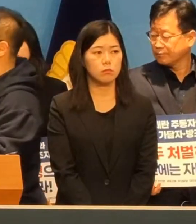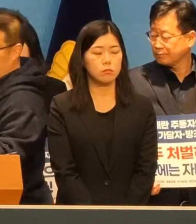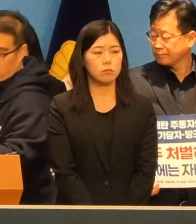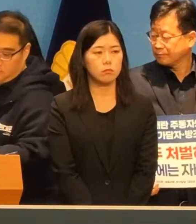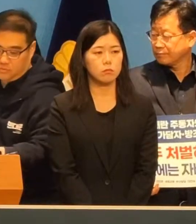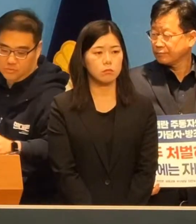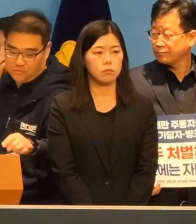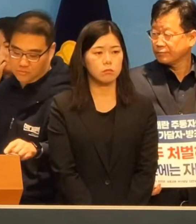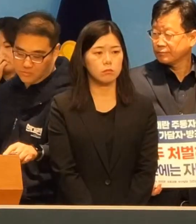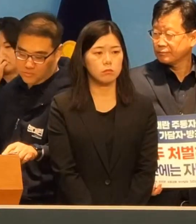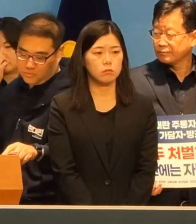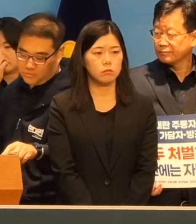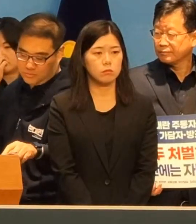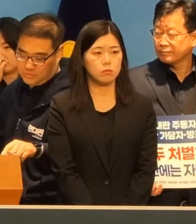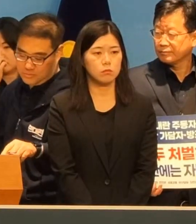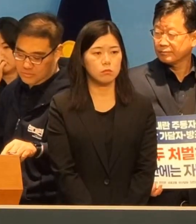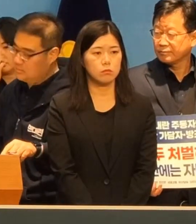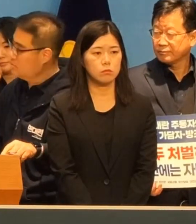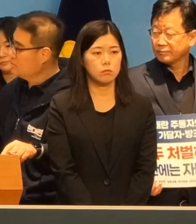순서대로